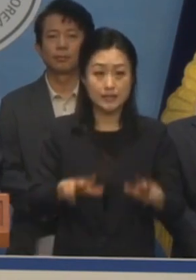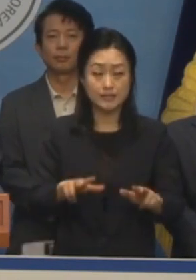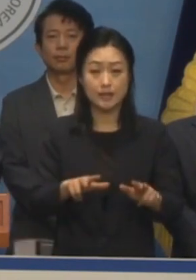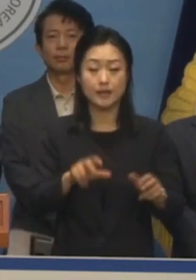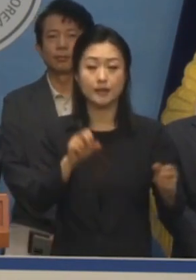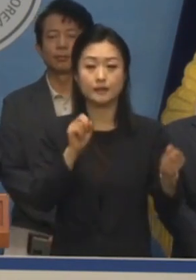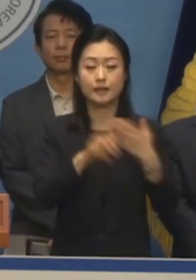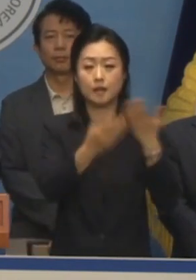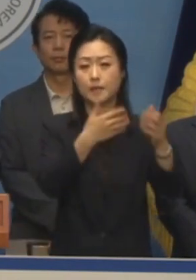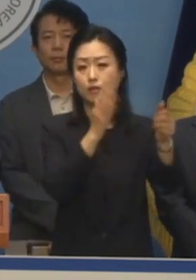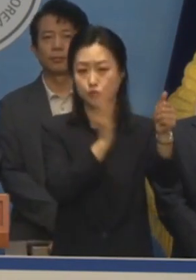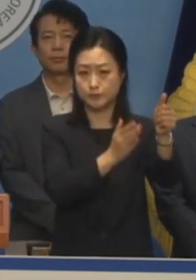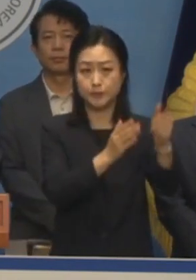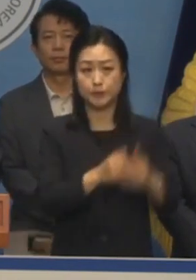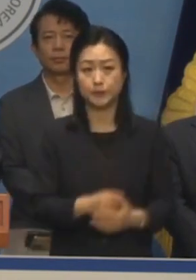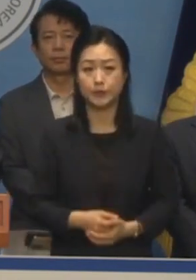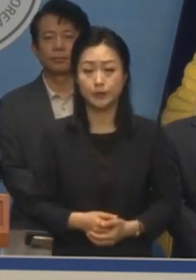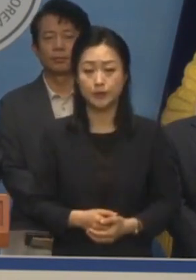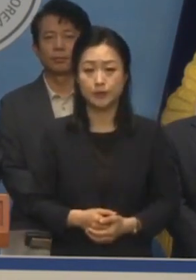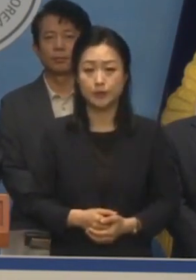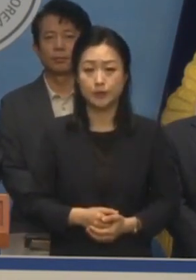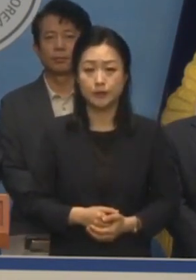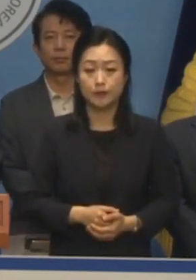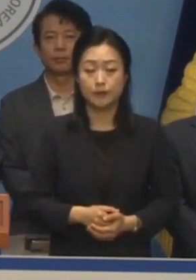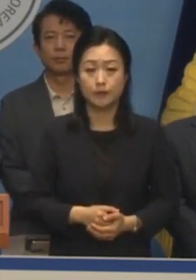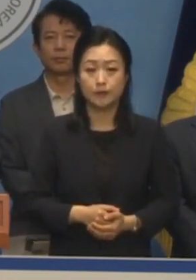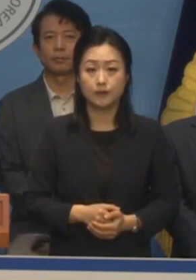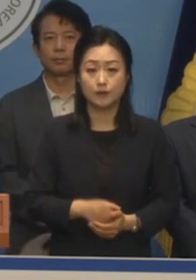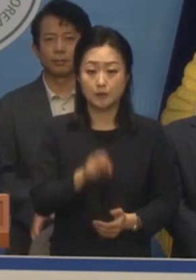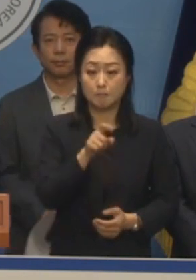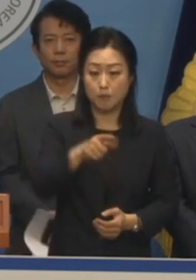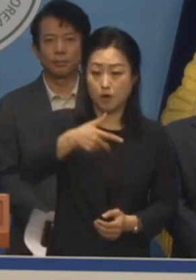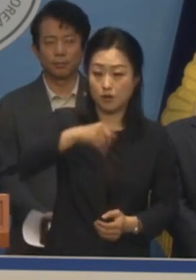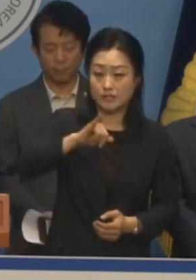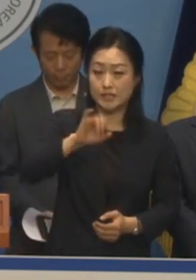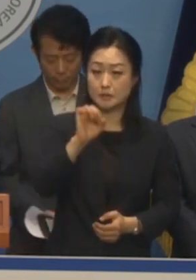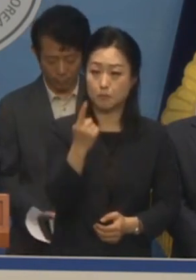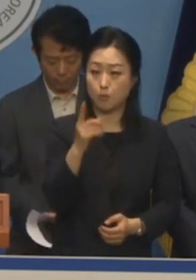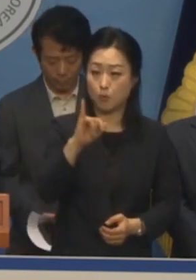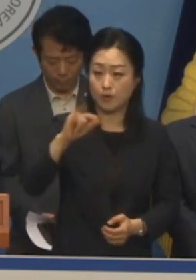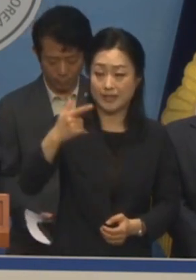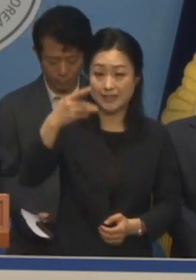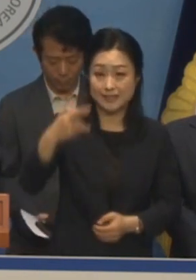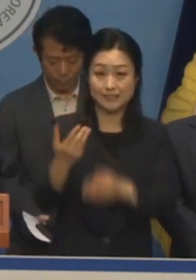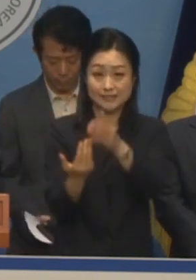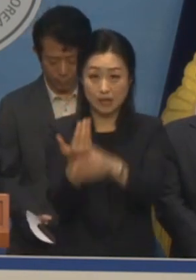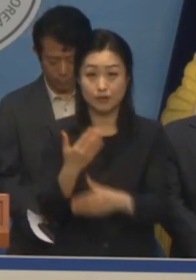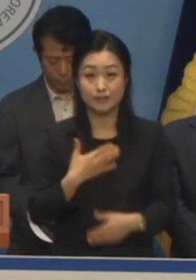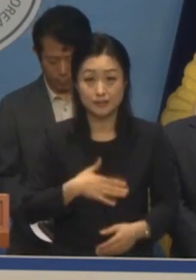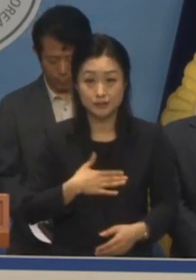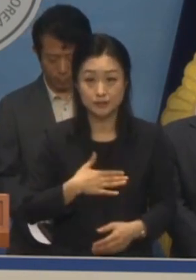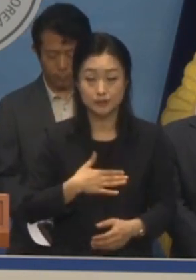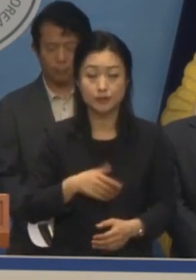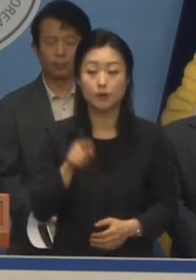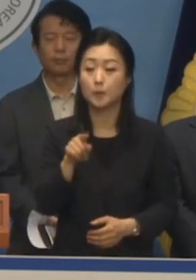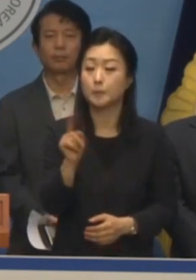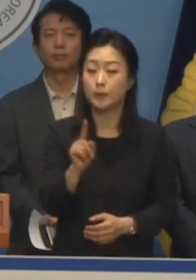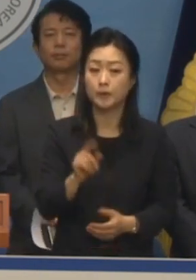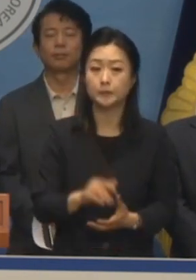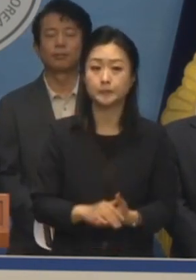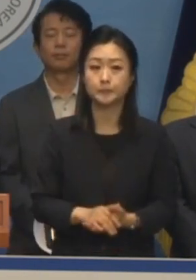입장을 바꿔야 된다, 이런 말씀을 드립니다. 머지포인트 사건이 있었습니다. 머지포인트라고 하는